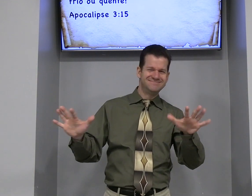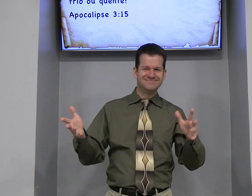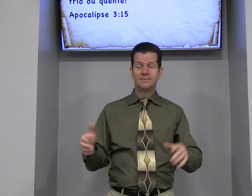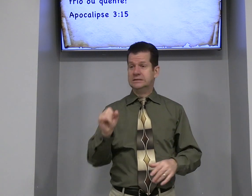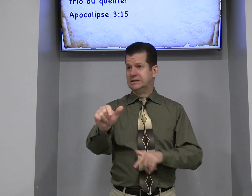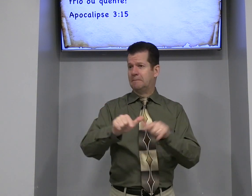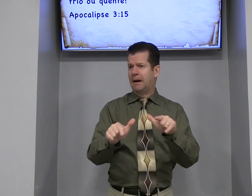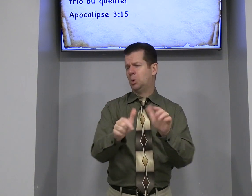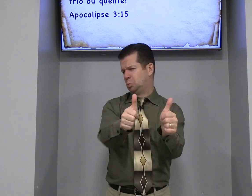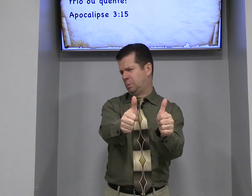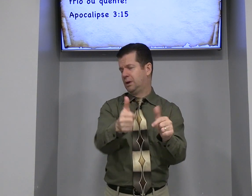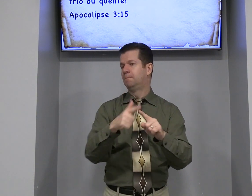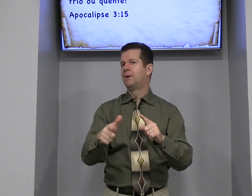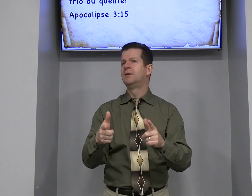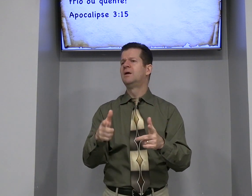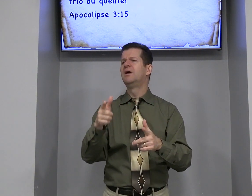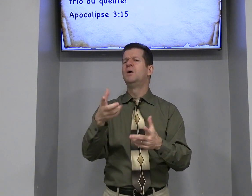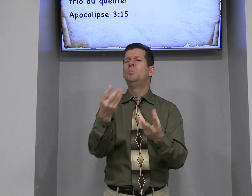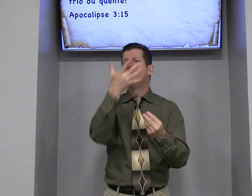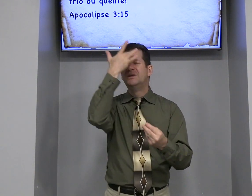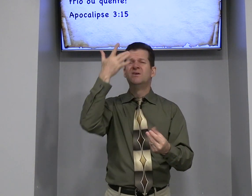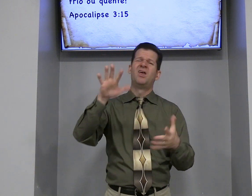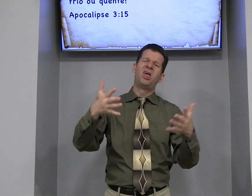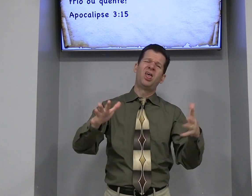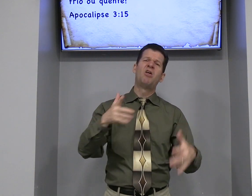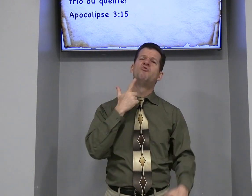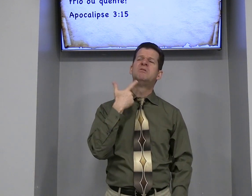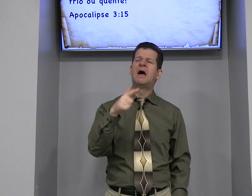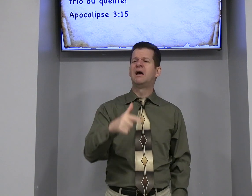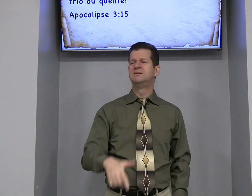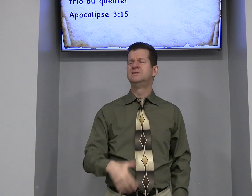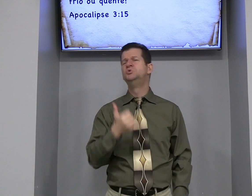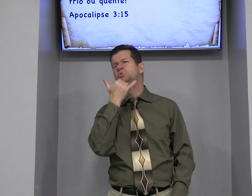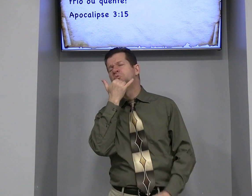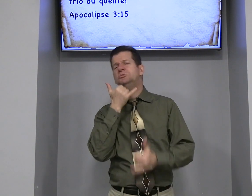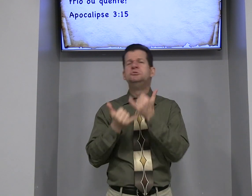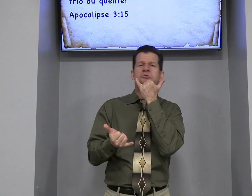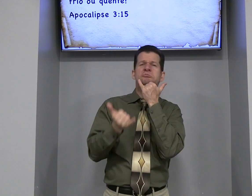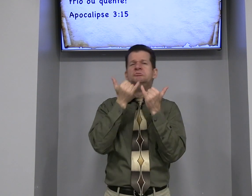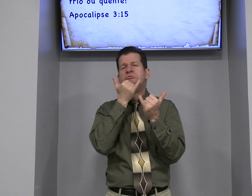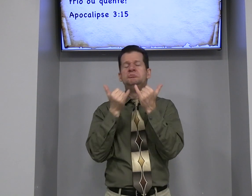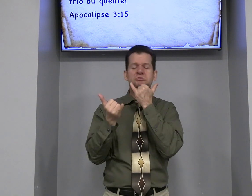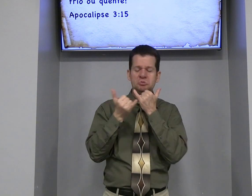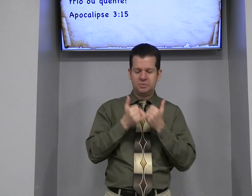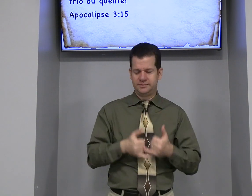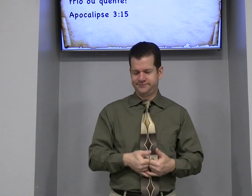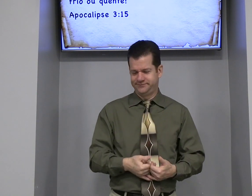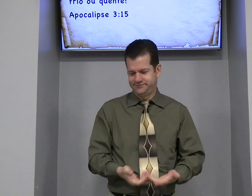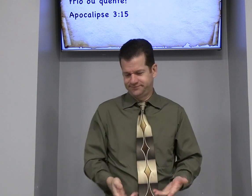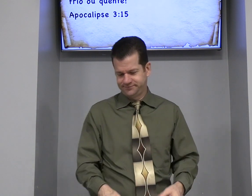Ah, esse era a igreja Laodicea, era mais ou menos. Não tinha muita vontade, estava cheio de